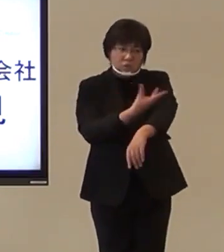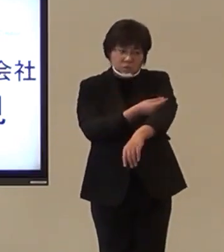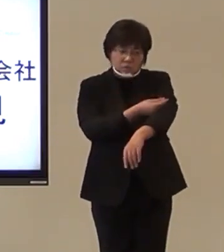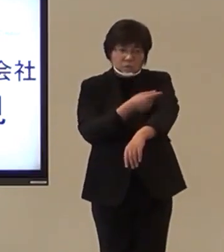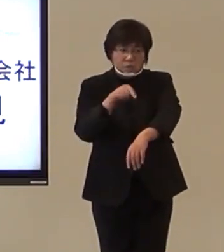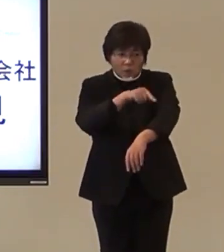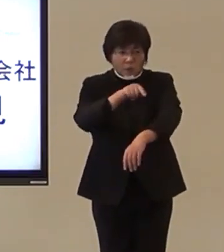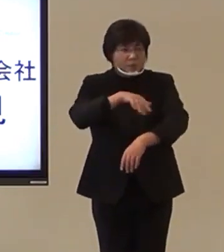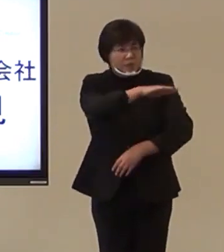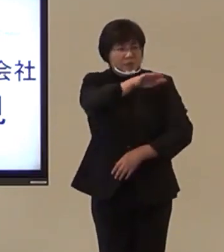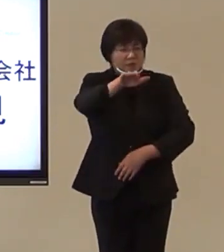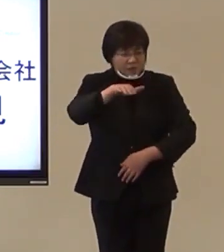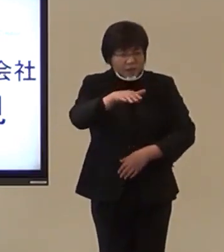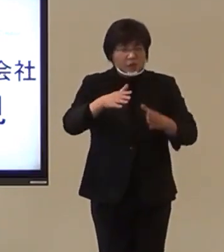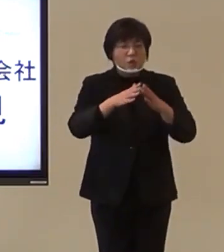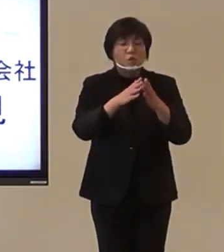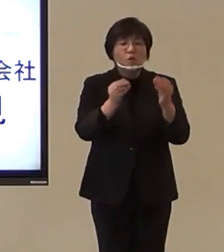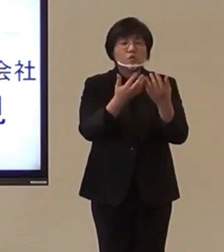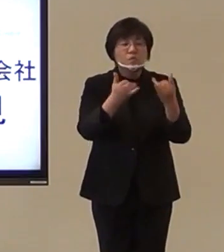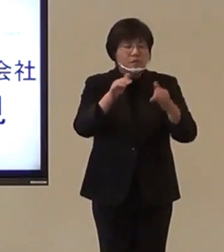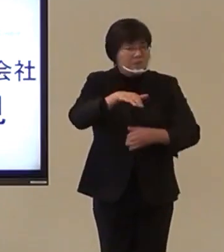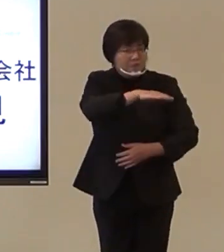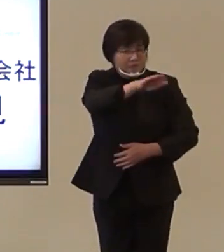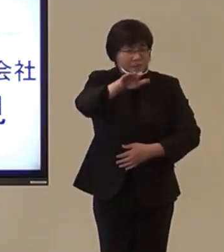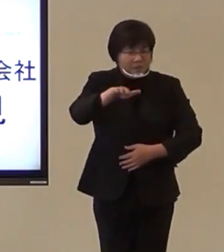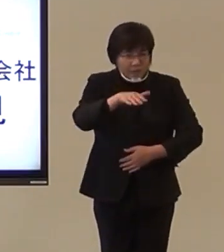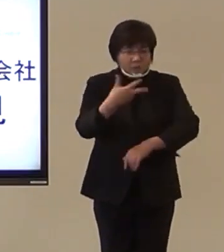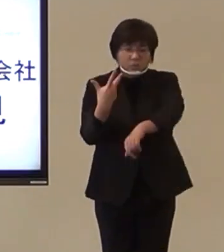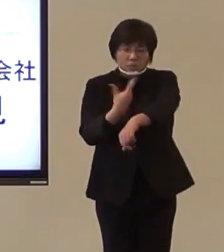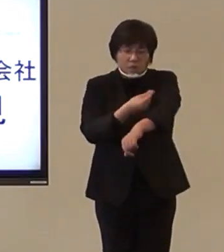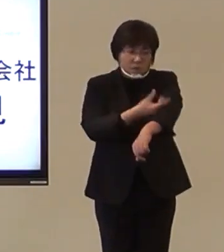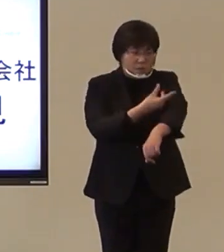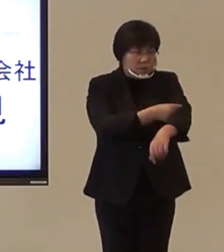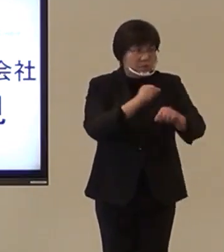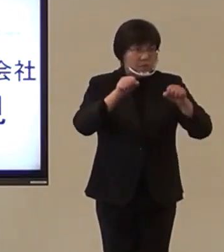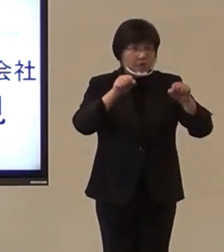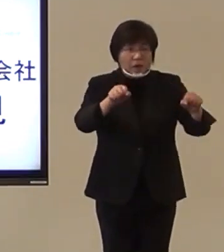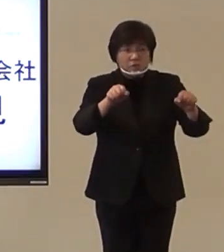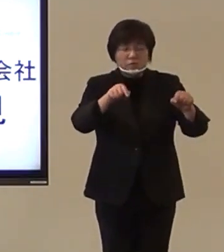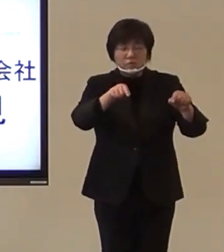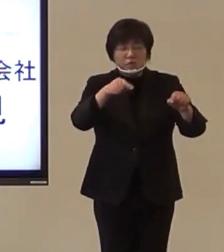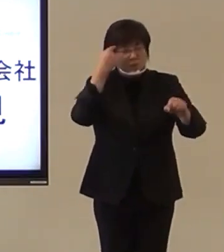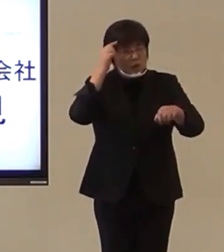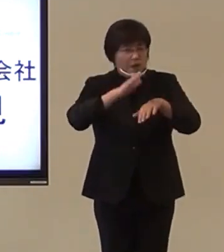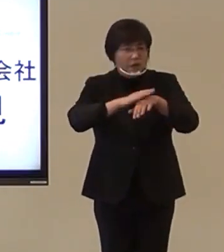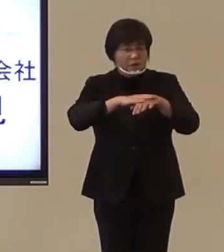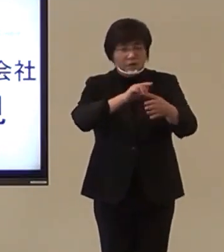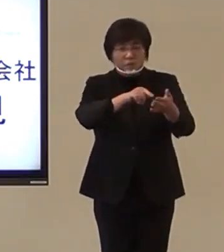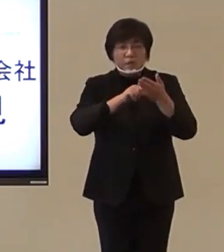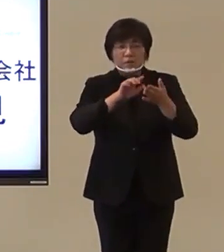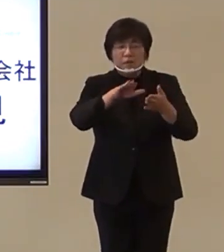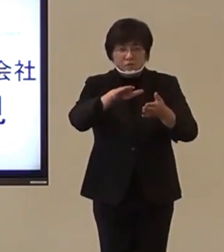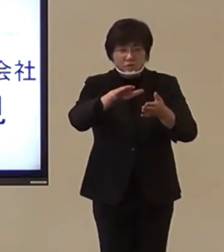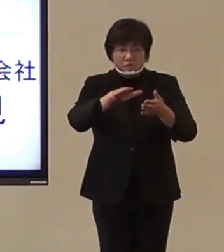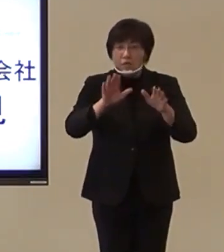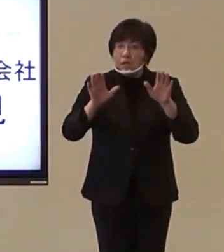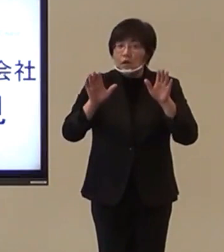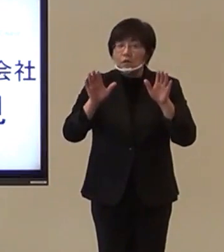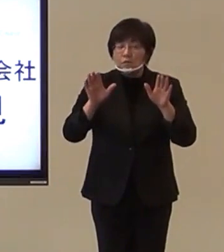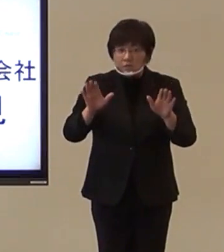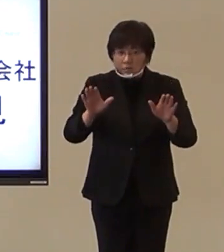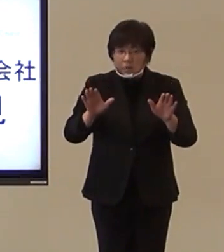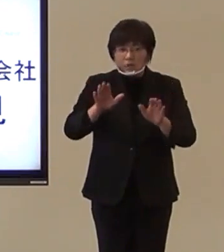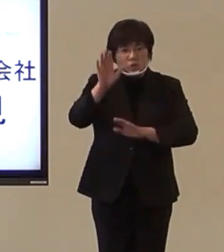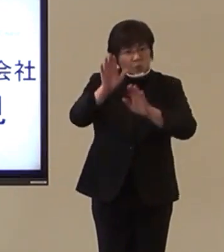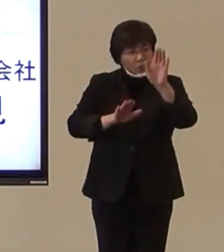に、まあね、ジャンル分けされております。さて一体このような状況の中で